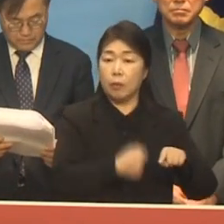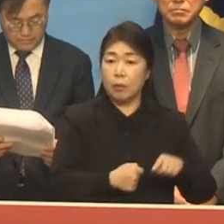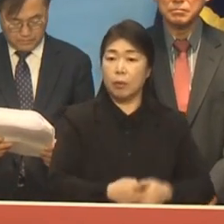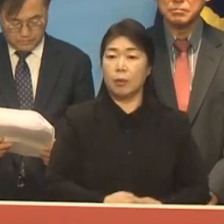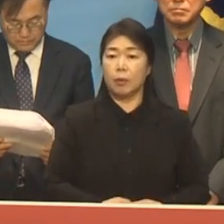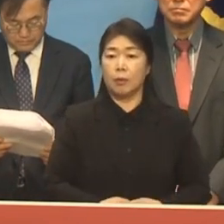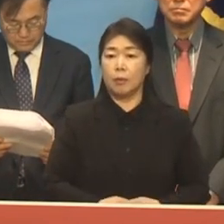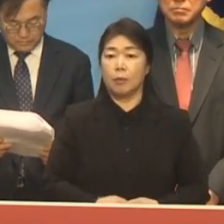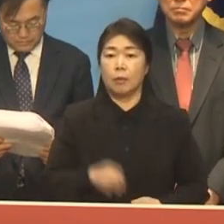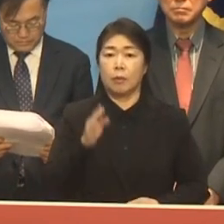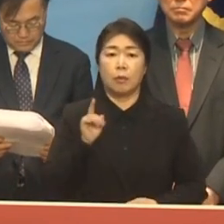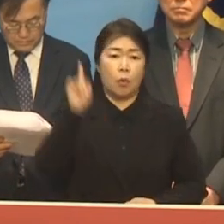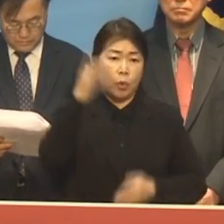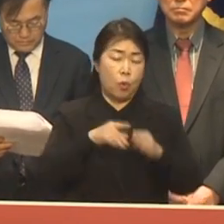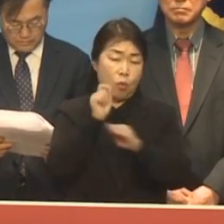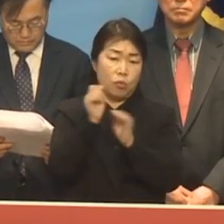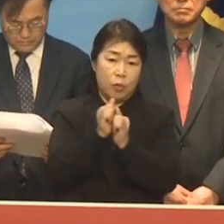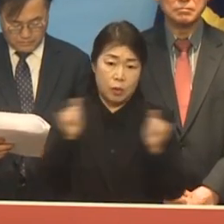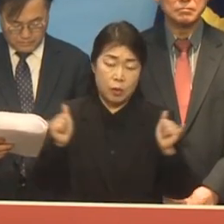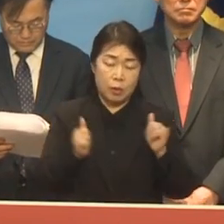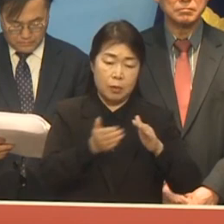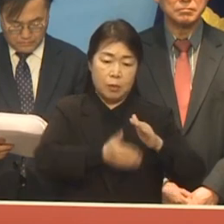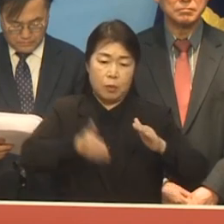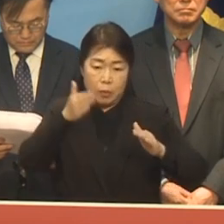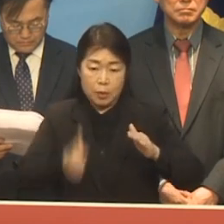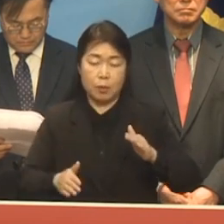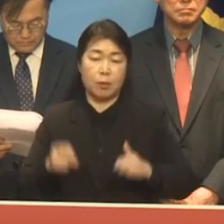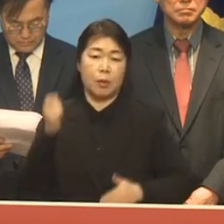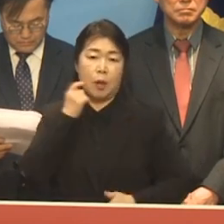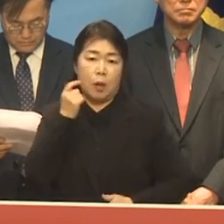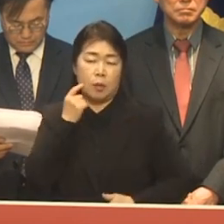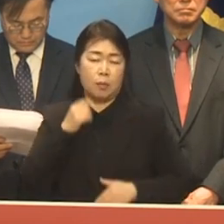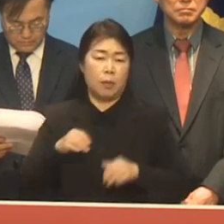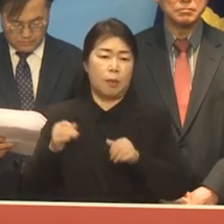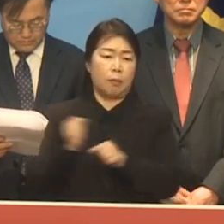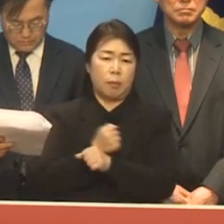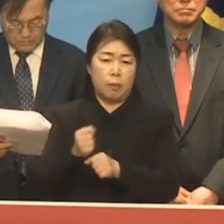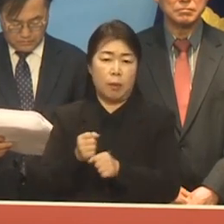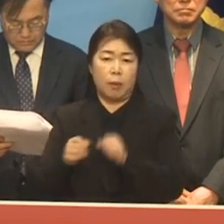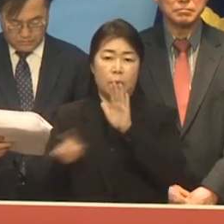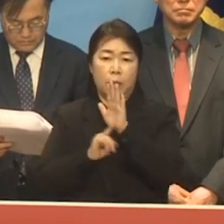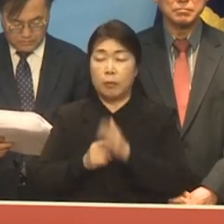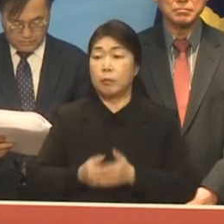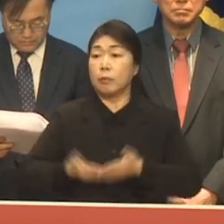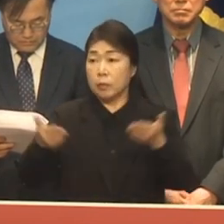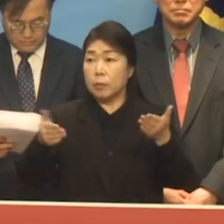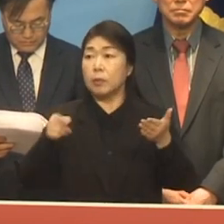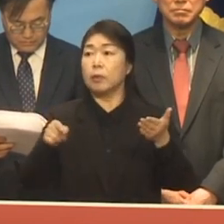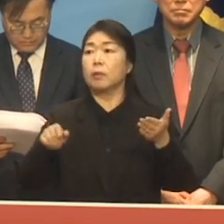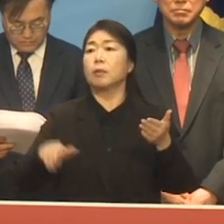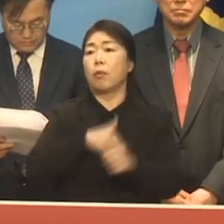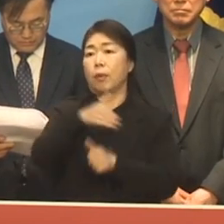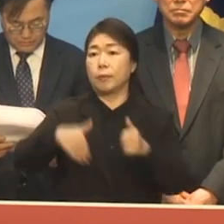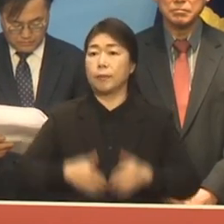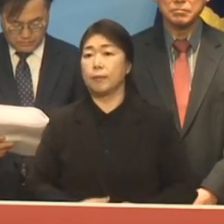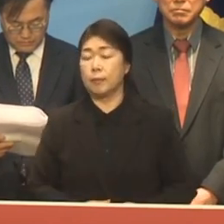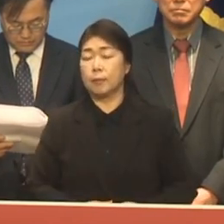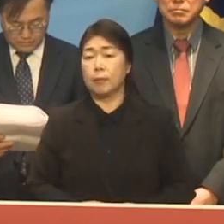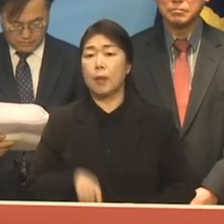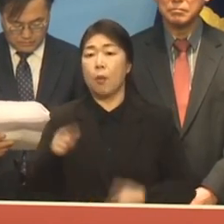고위 공무원들이 공개적으로 거짓말을 일삼는 이런 무책임하고 한심한